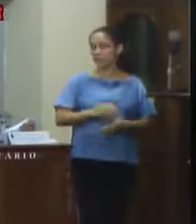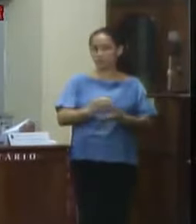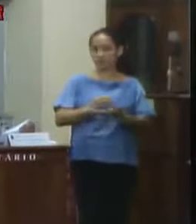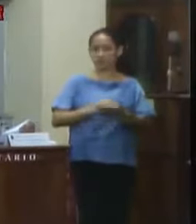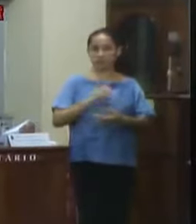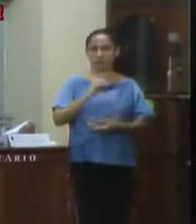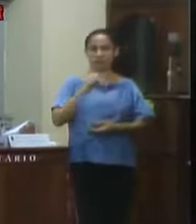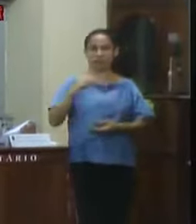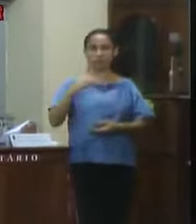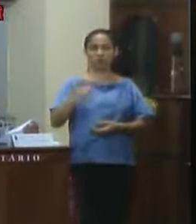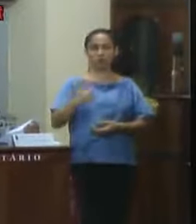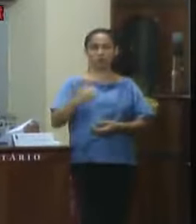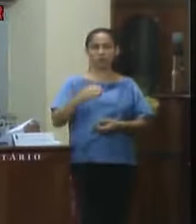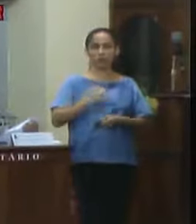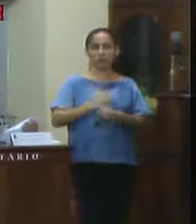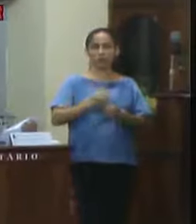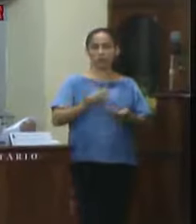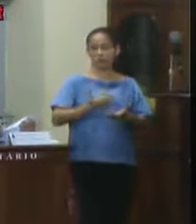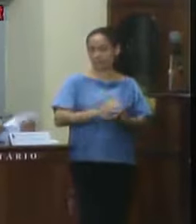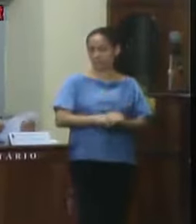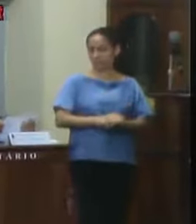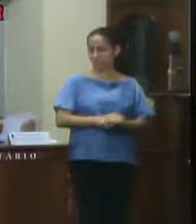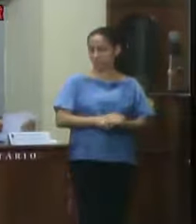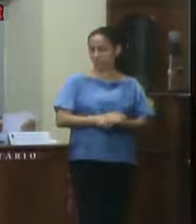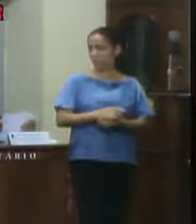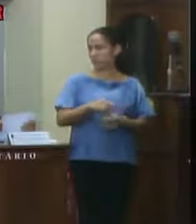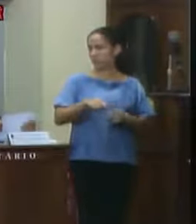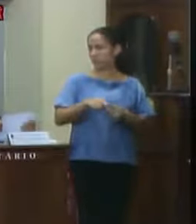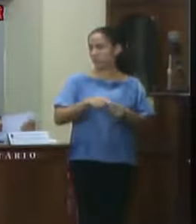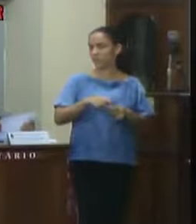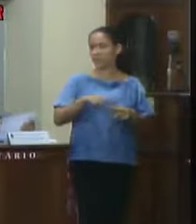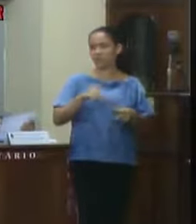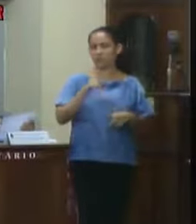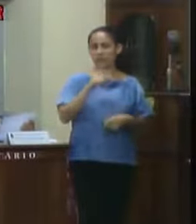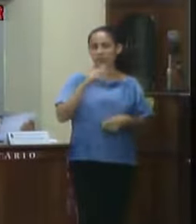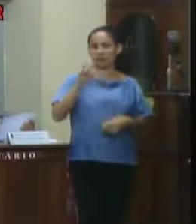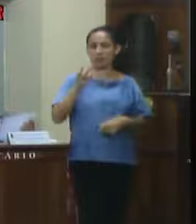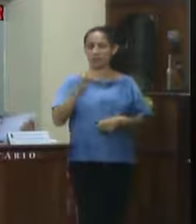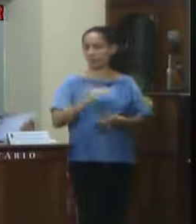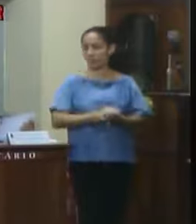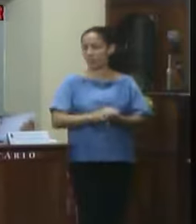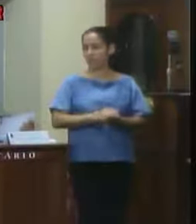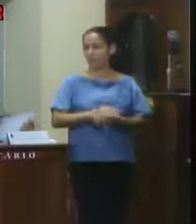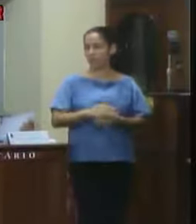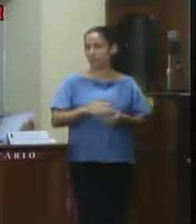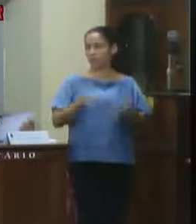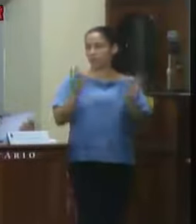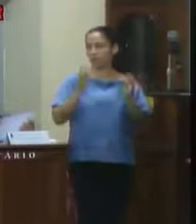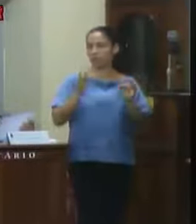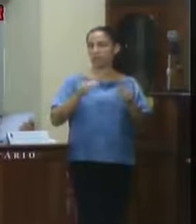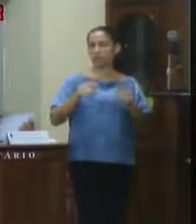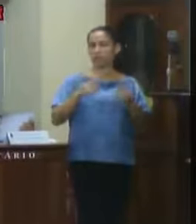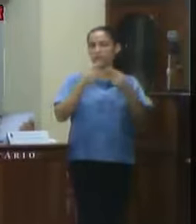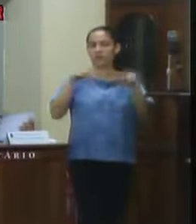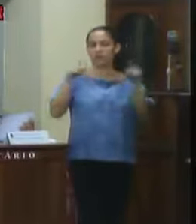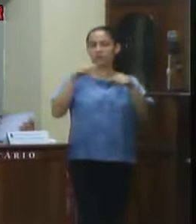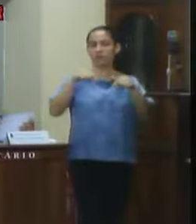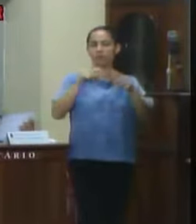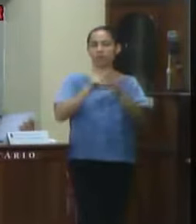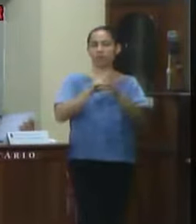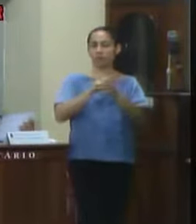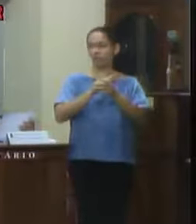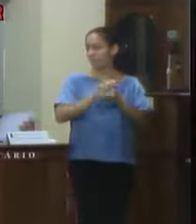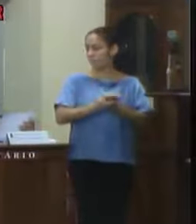Ofício número 001 de 2018, Partido dos Trabalhadores. Festival de Música Estudantil de Valença,